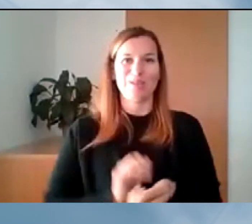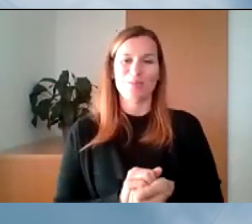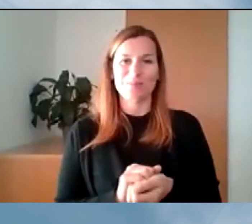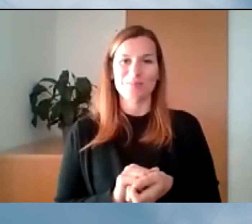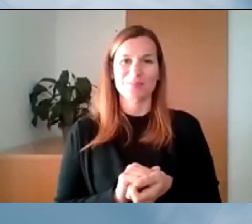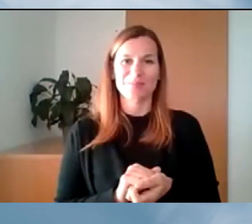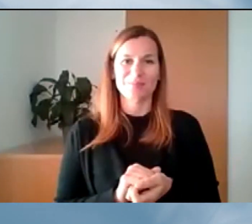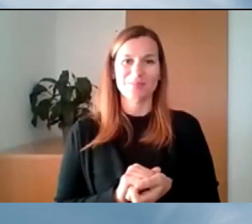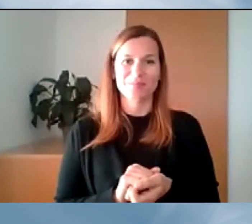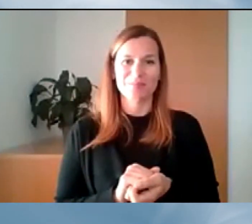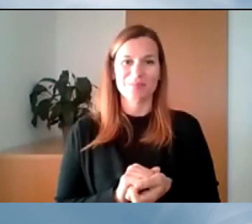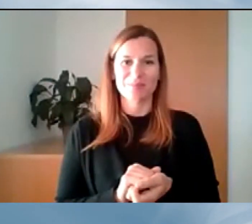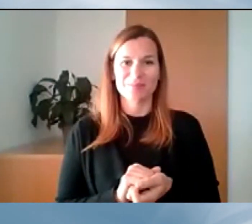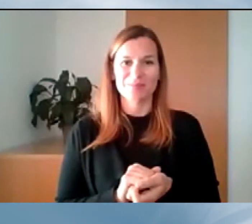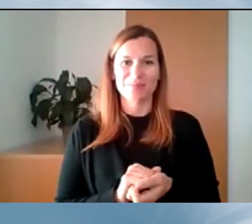besedo.